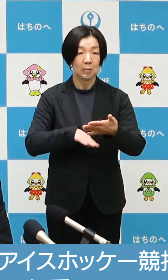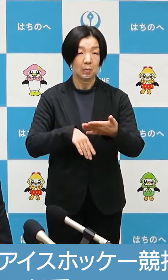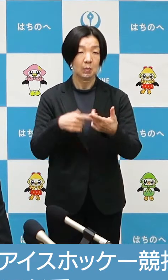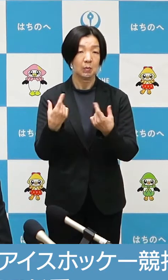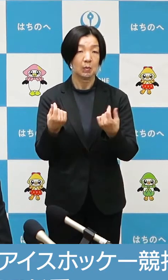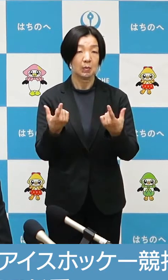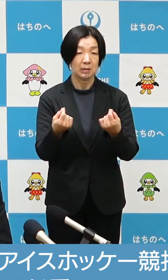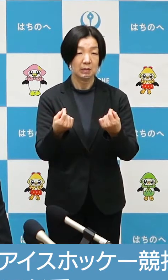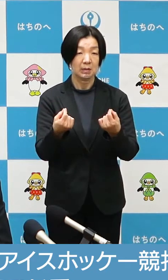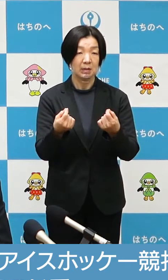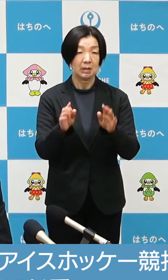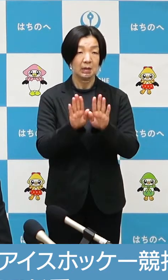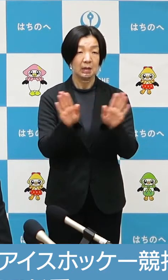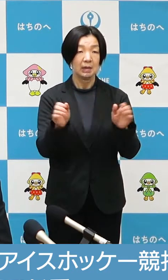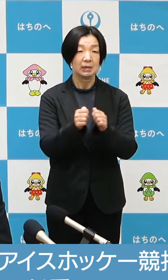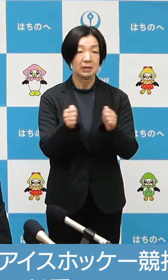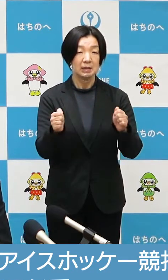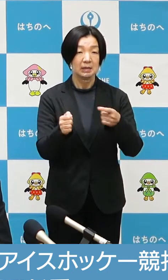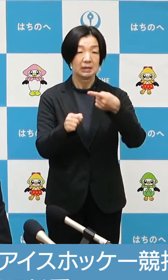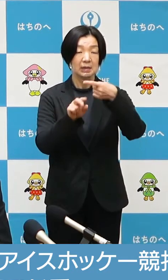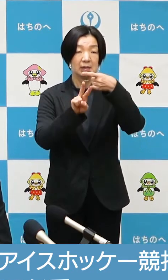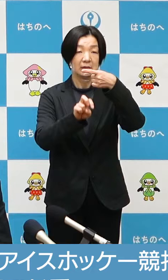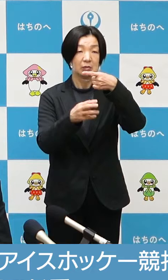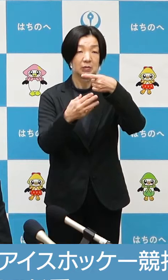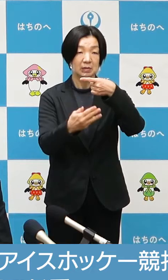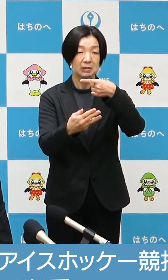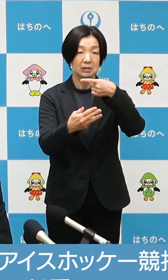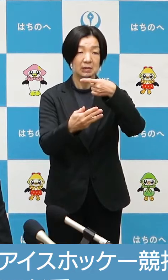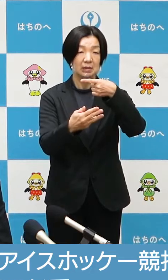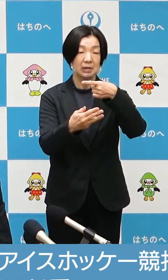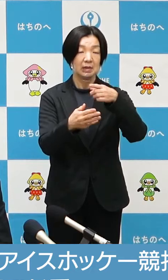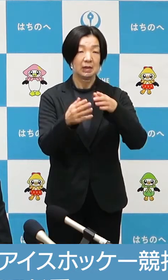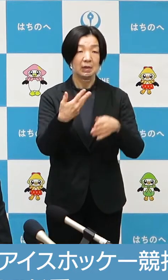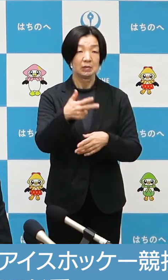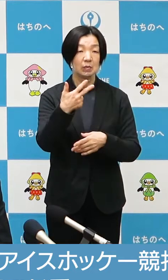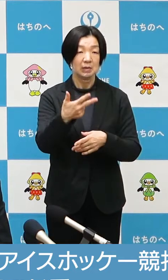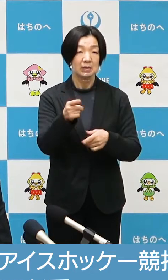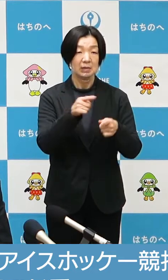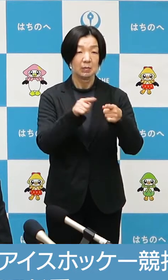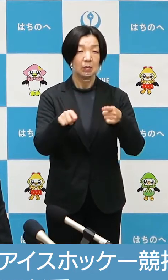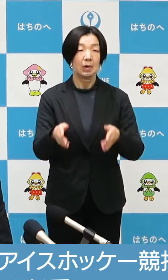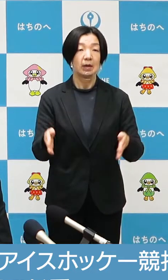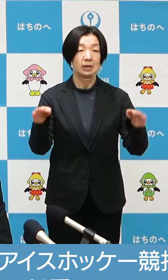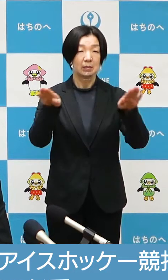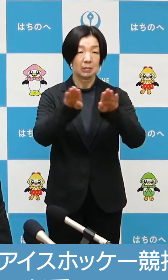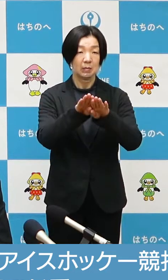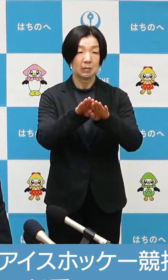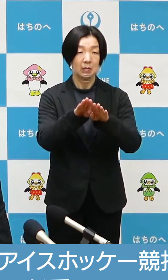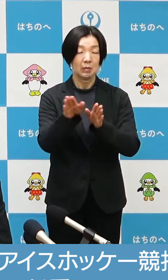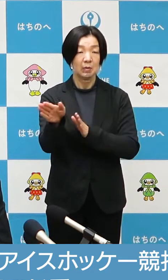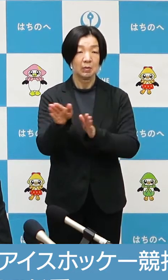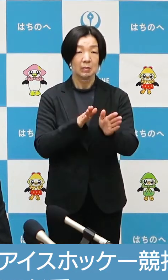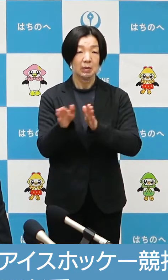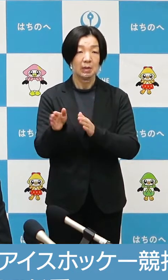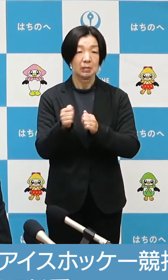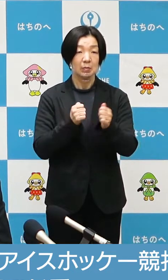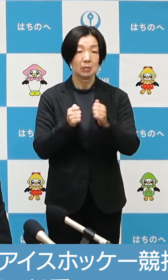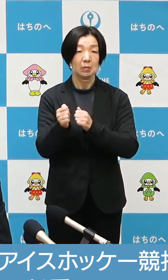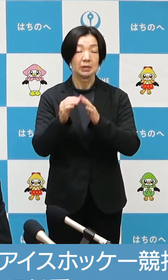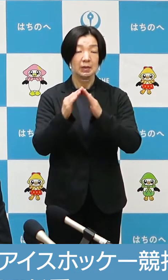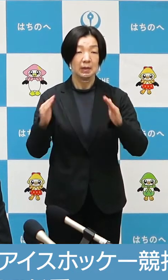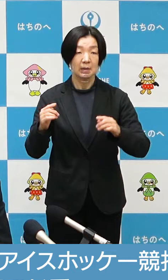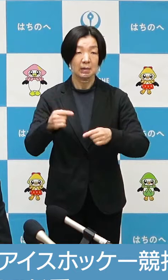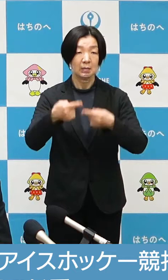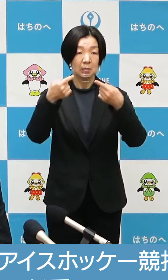あり開始式は1月28日に八戸市公会堂スケート協議会の